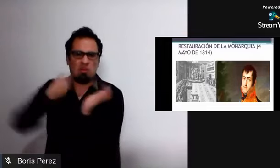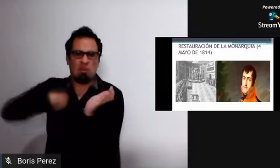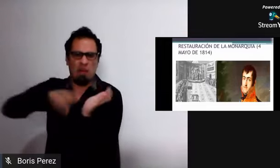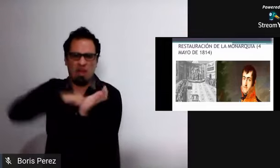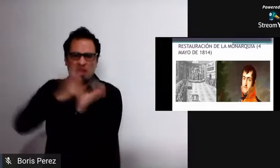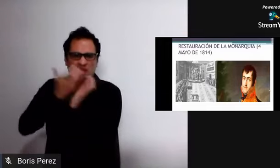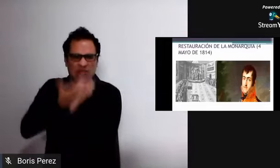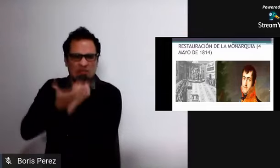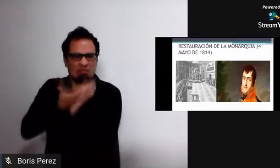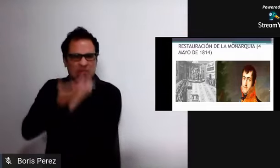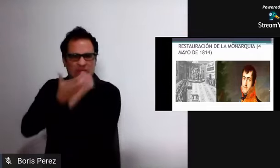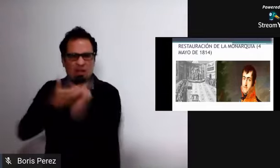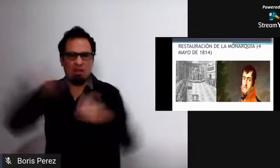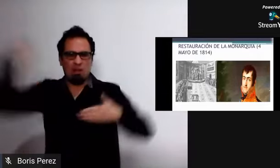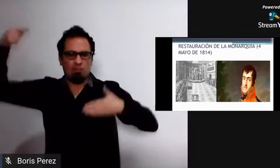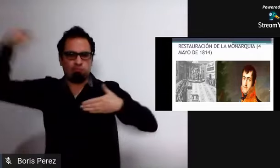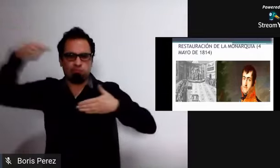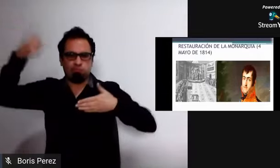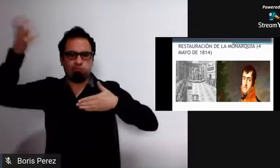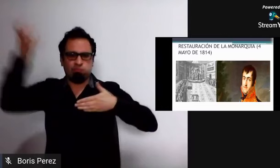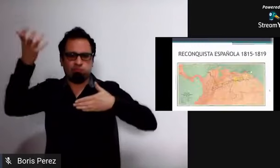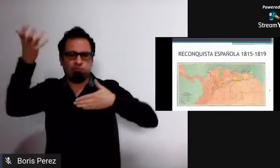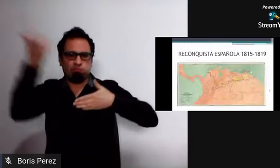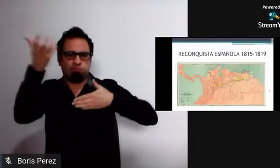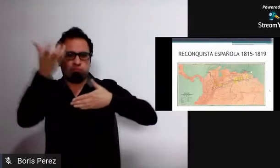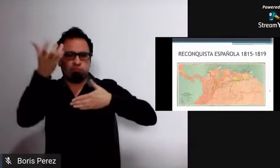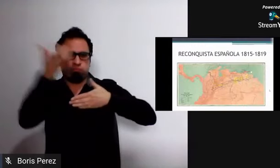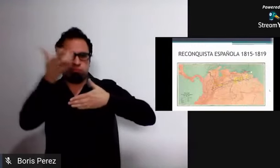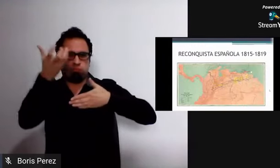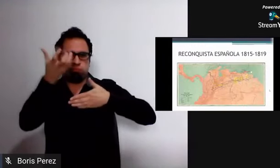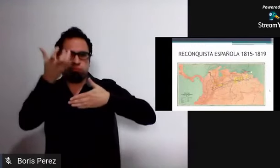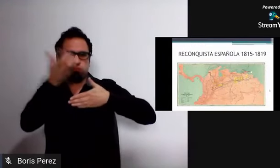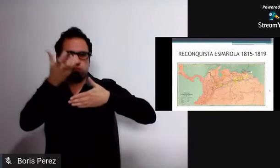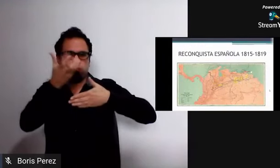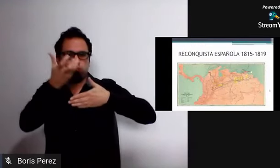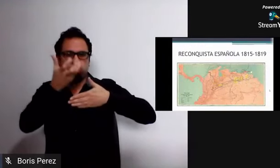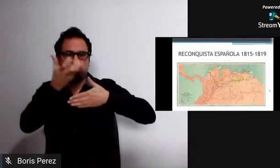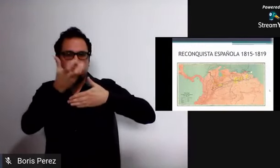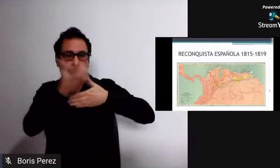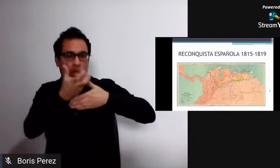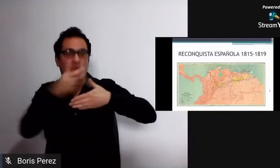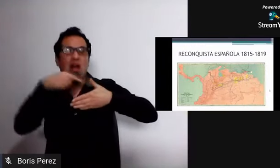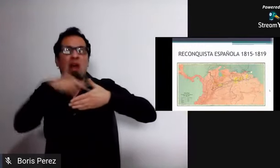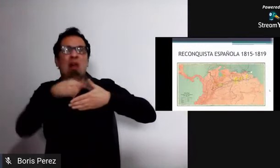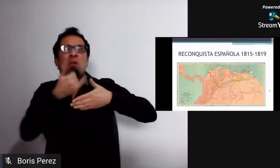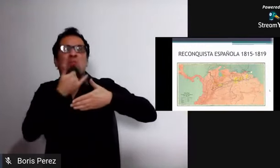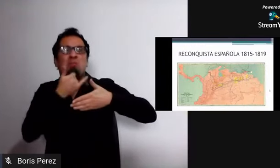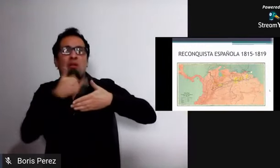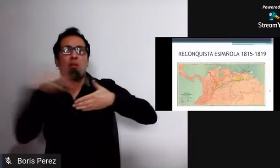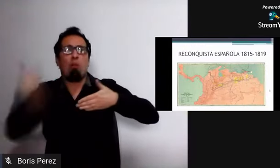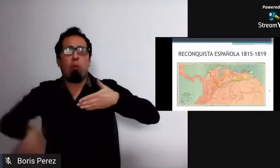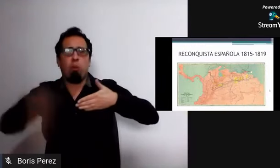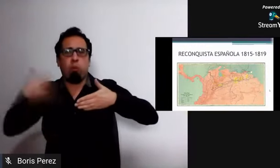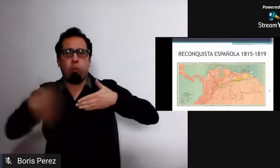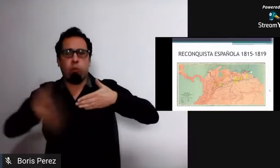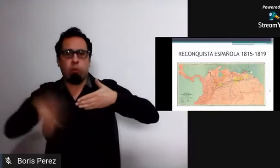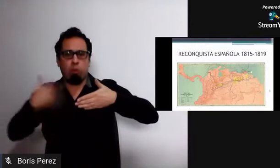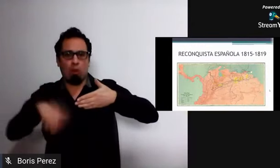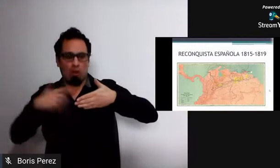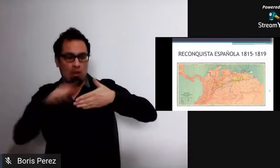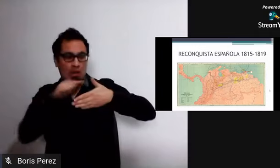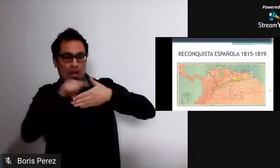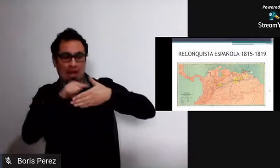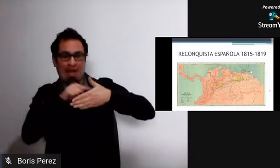entonces que en medio de esas batallas, de esas luchas, llegan muchos barcos de